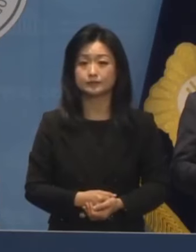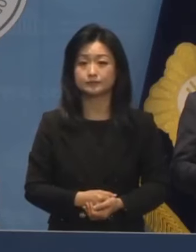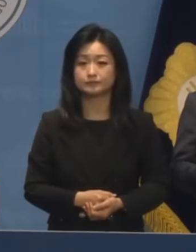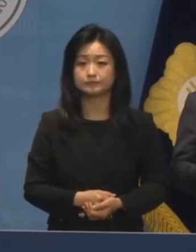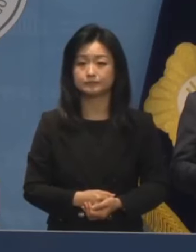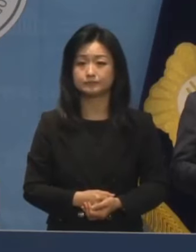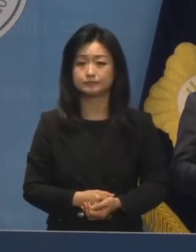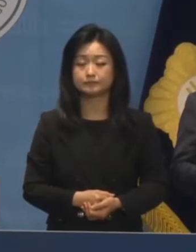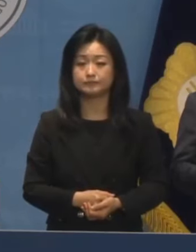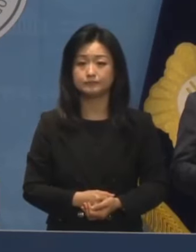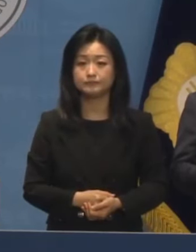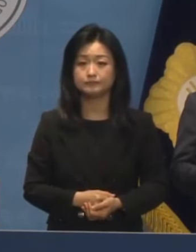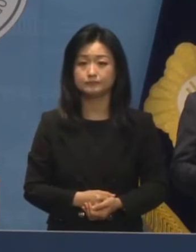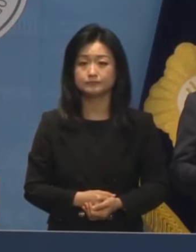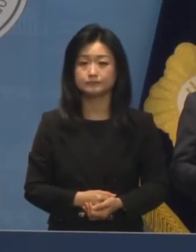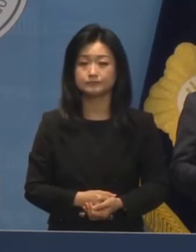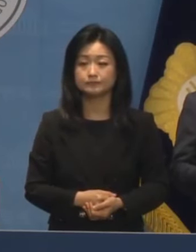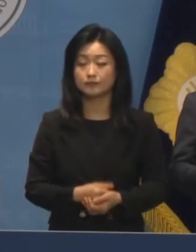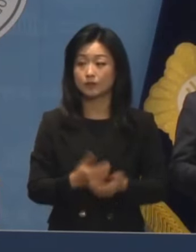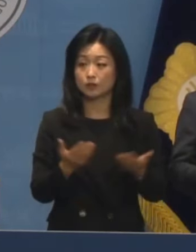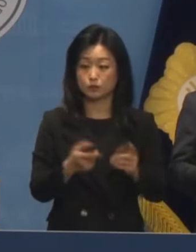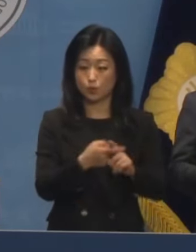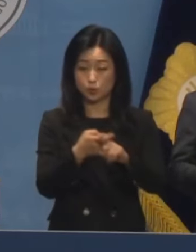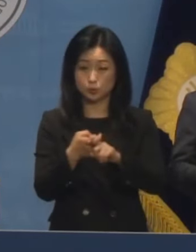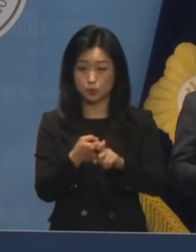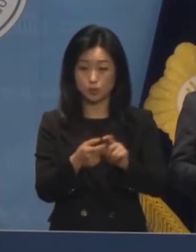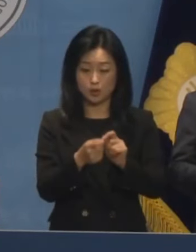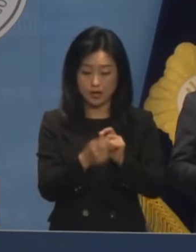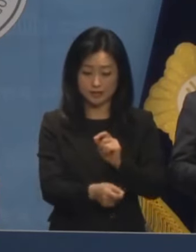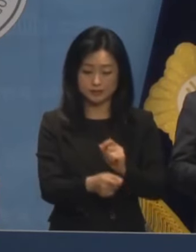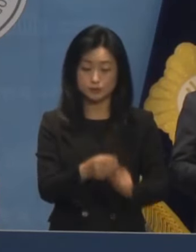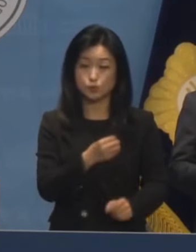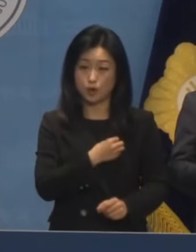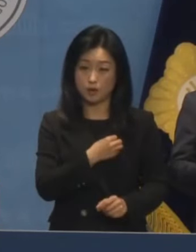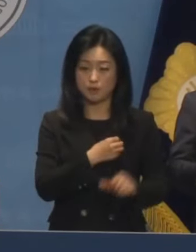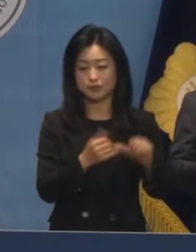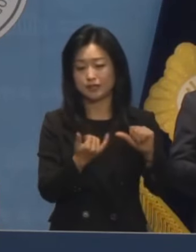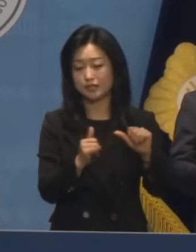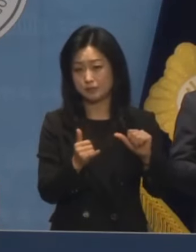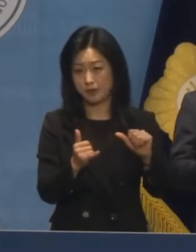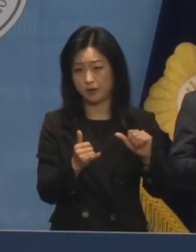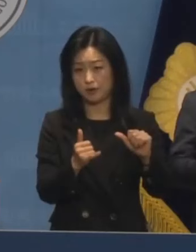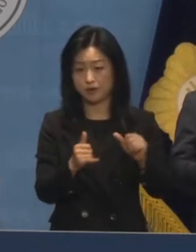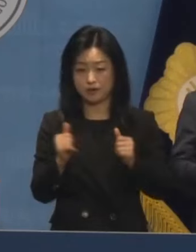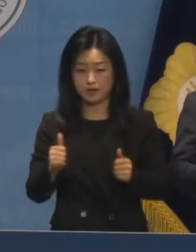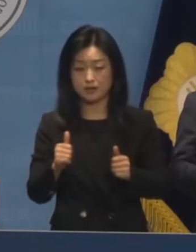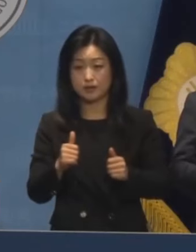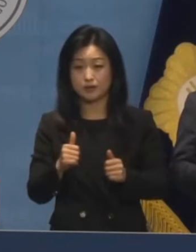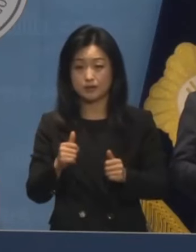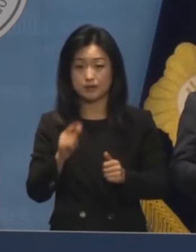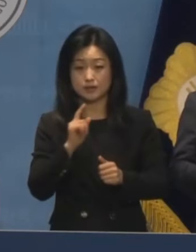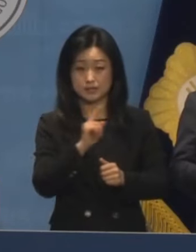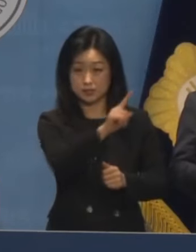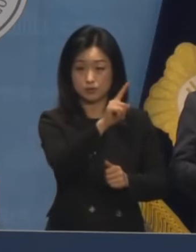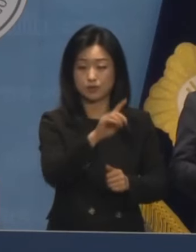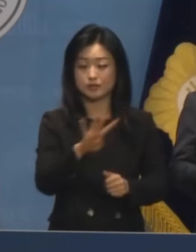뜨거운 부분인데요 그 노조 하청 조합원들 다섯 명에 대한 손해 배상 470조